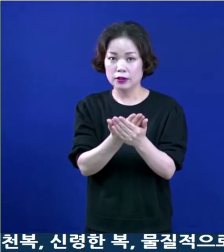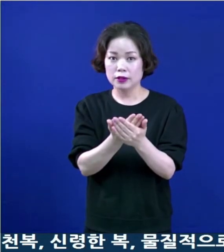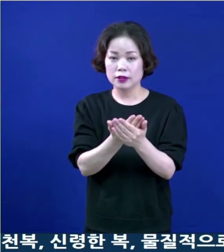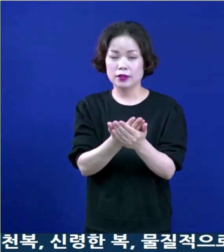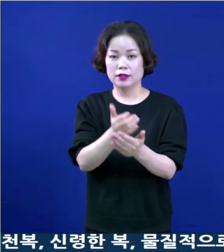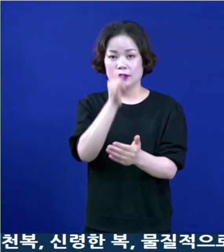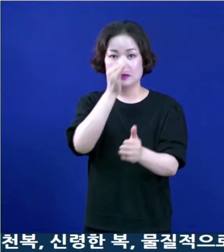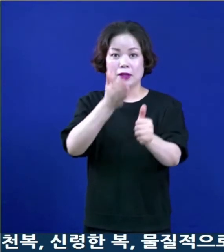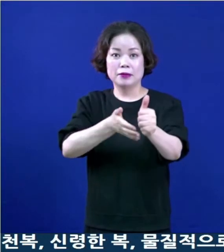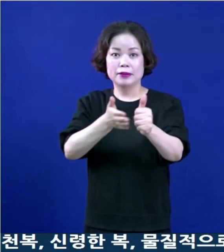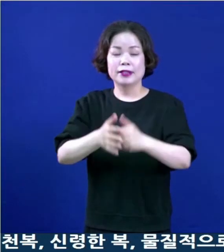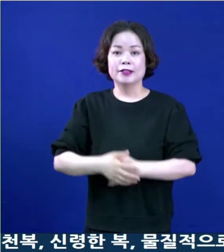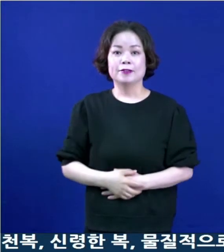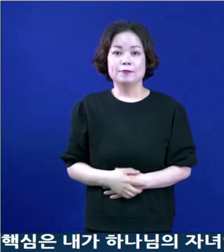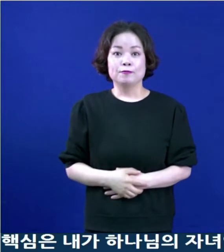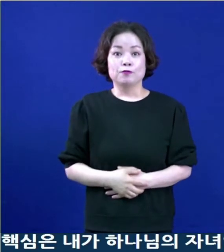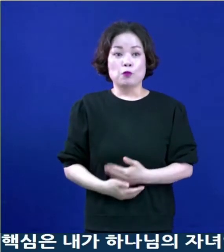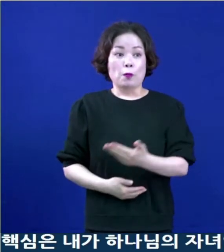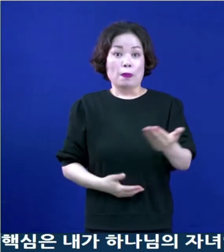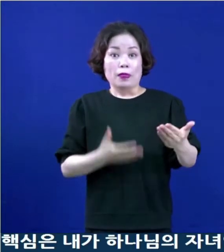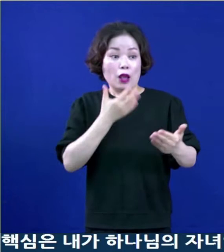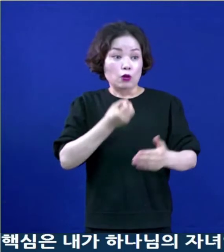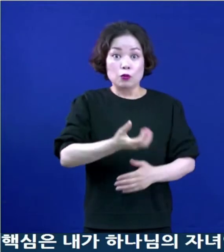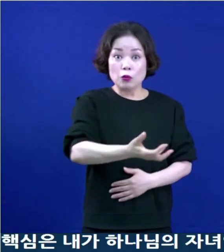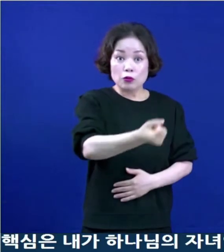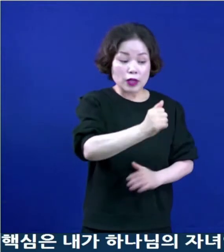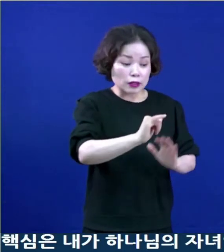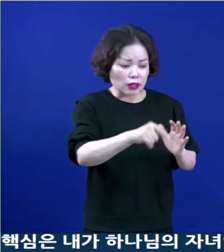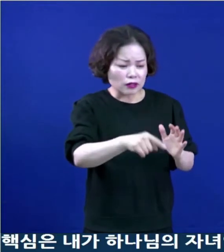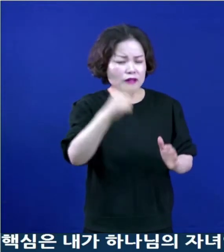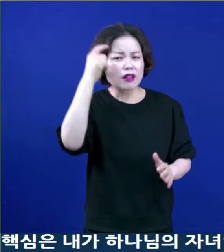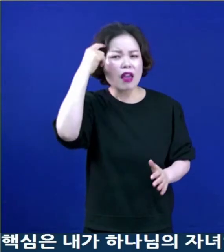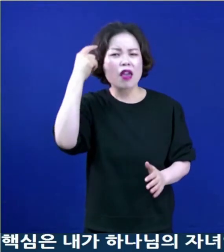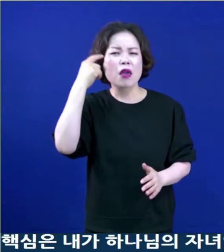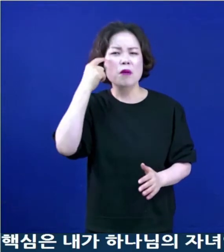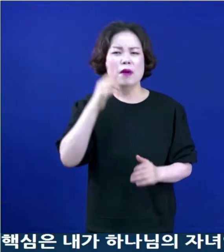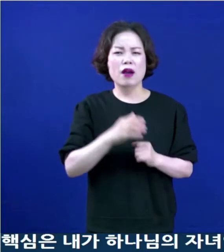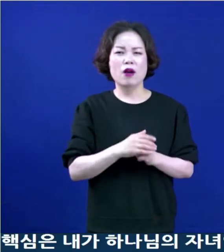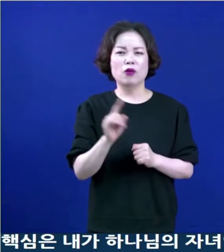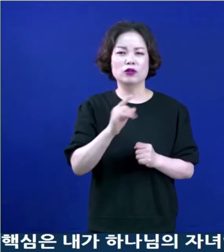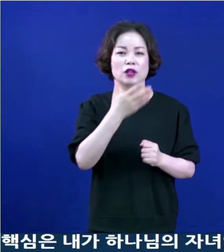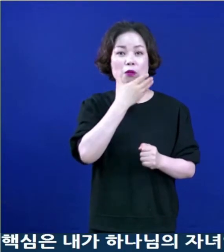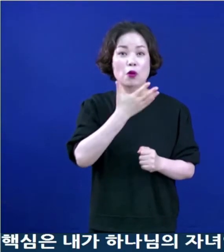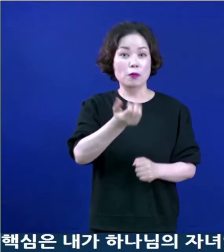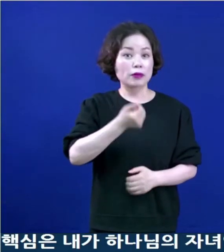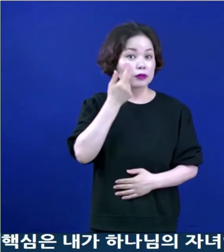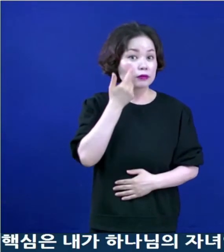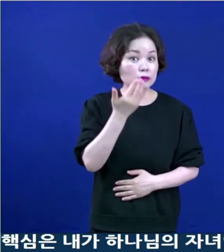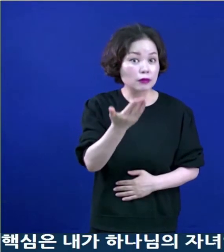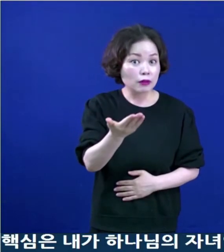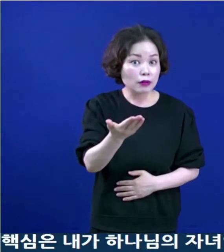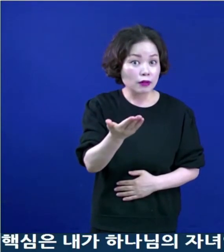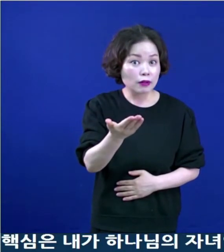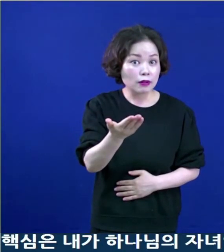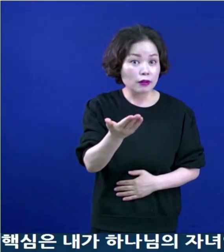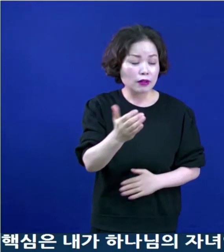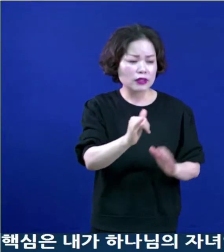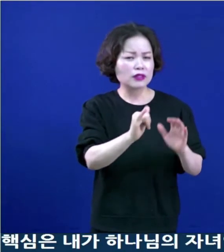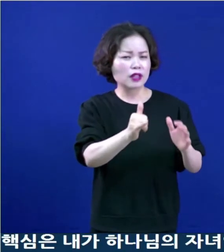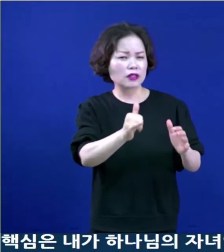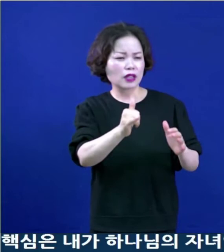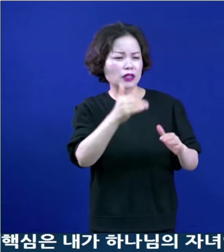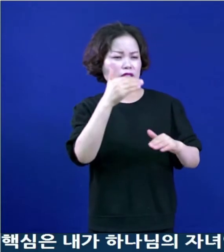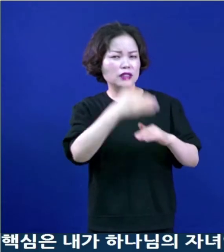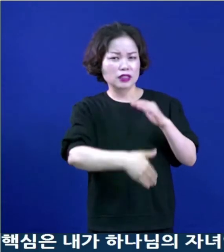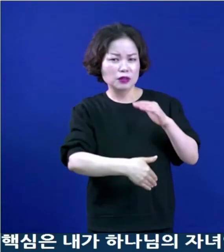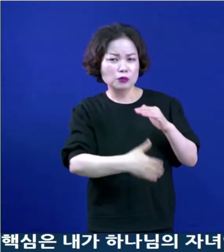바랍니다. 여러분, 복받았다는 거 세상적으로 한번 생각해 보십시다. 어떤 게 복받은 겁니까? 세상적으로 복받은